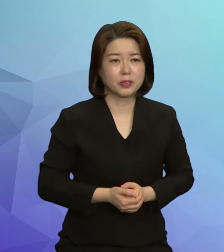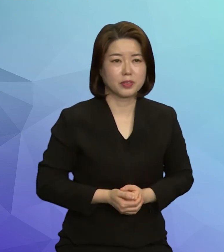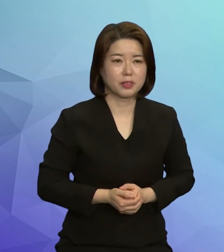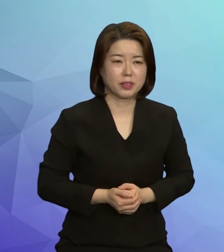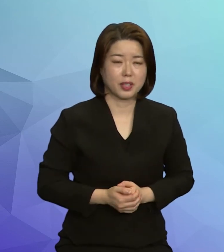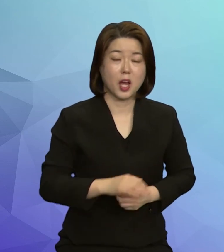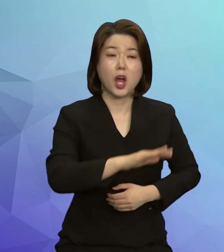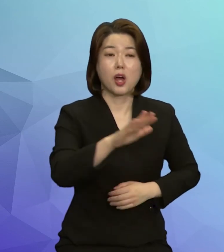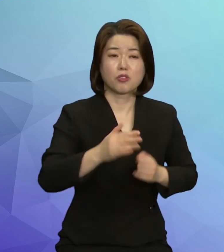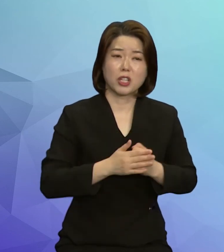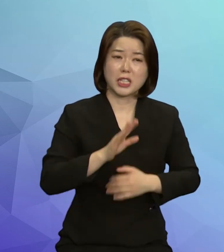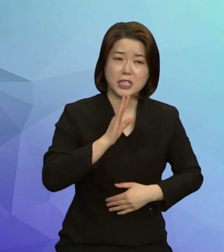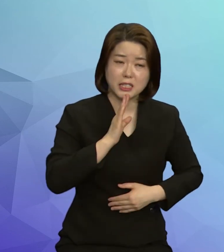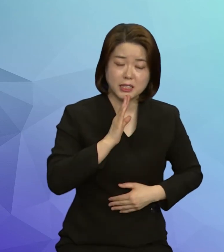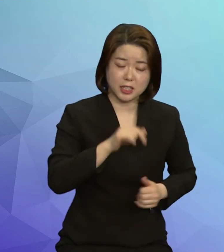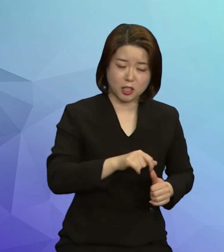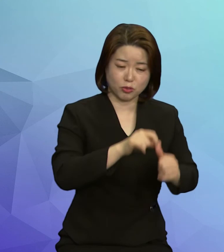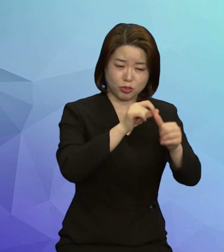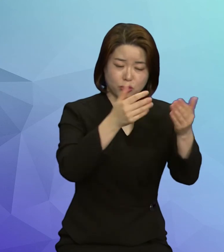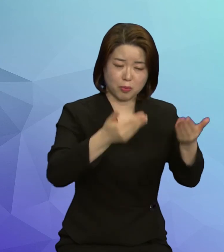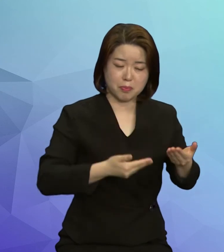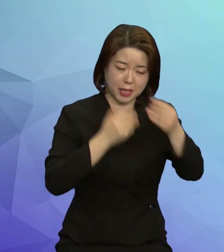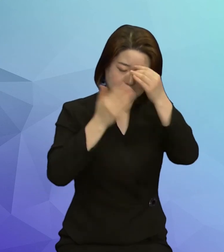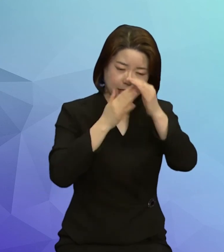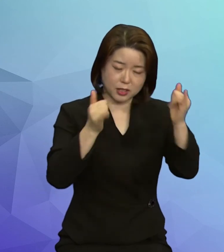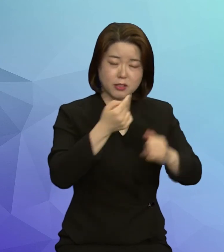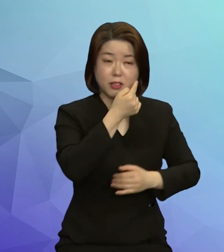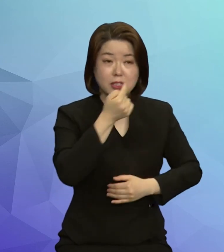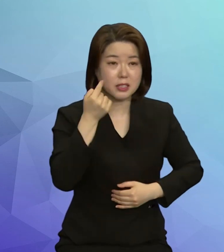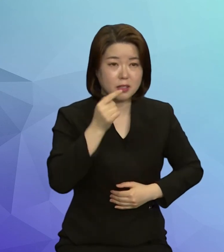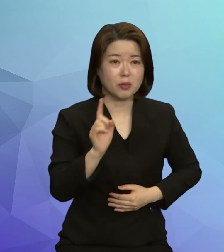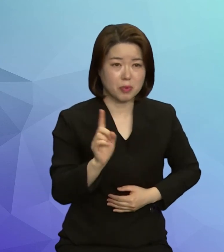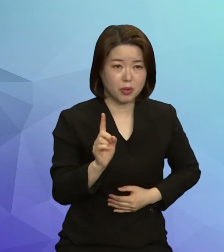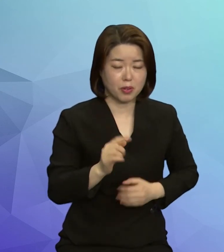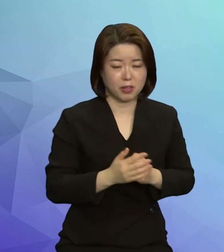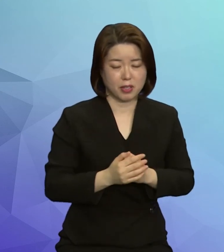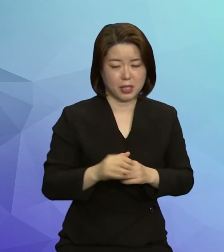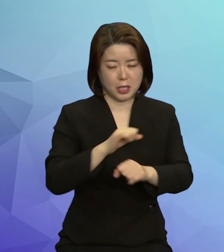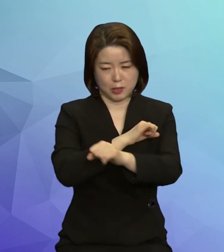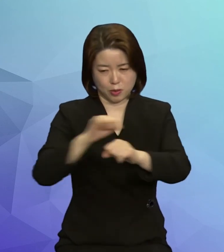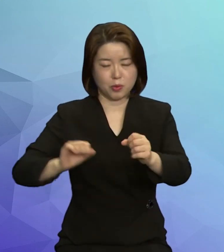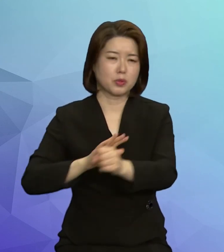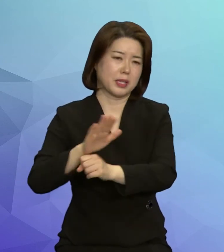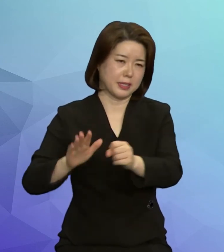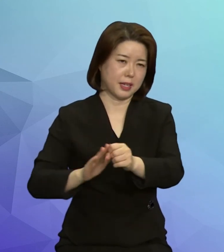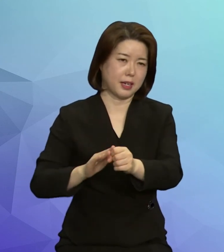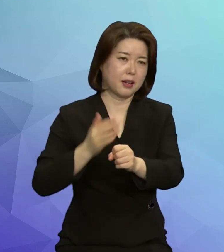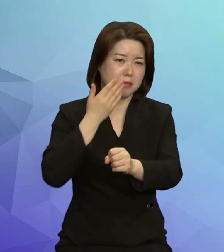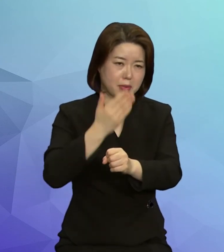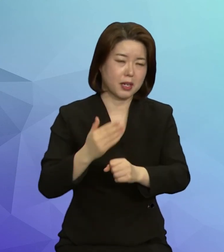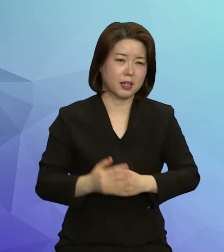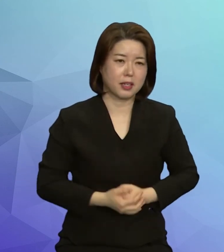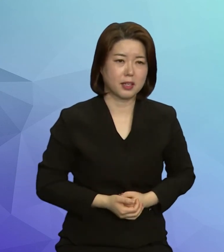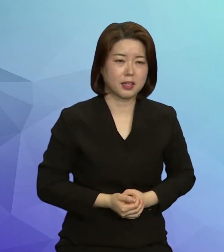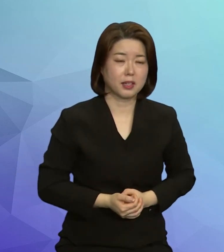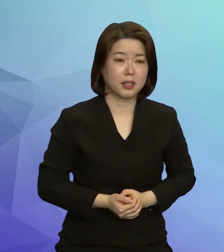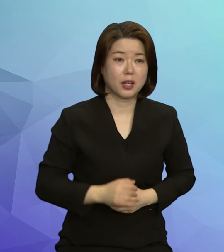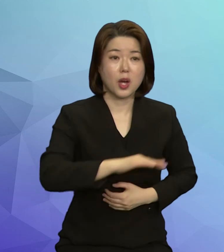여러분, 우리가 진짜 구원받은 성도인 증거, 용서와 사랑.